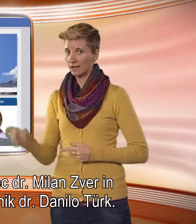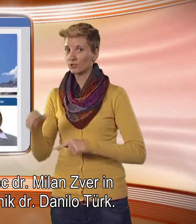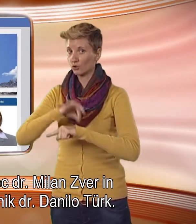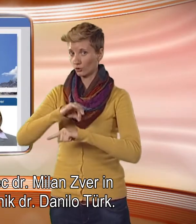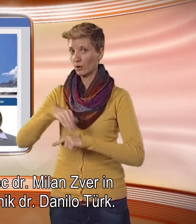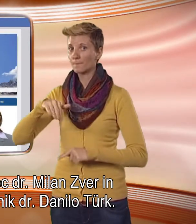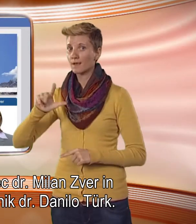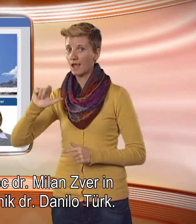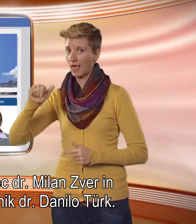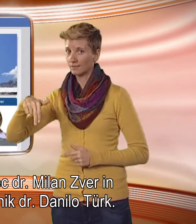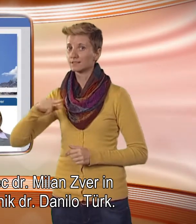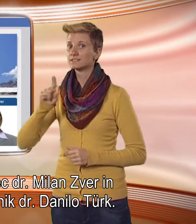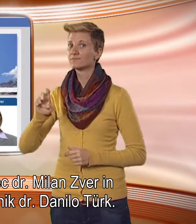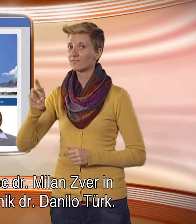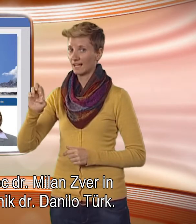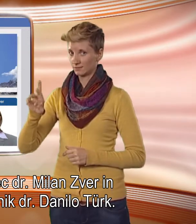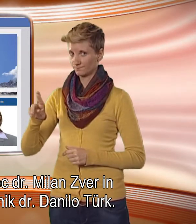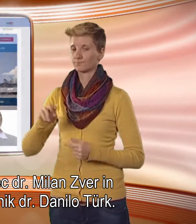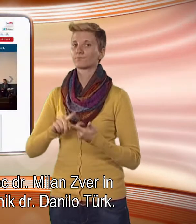republike dr. Danilo Türk.